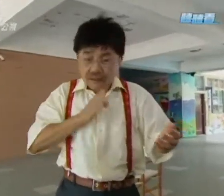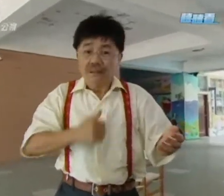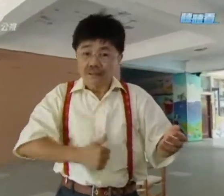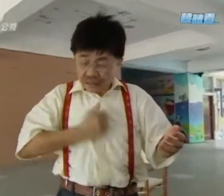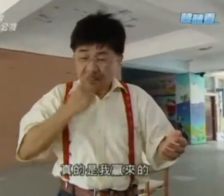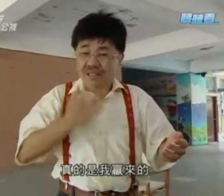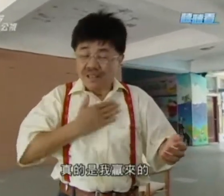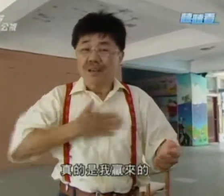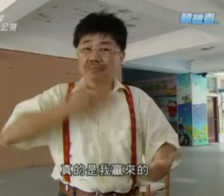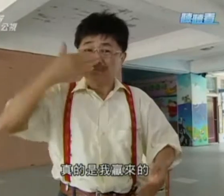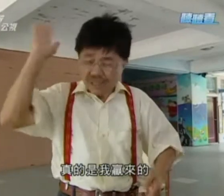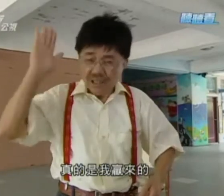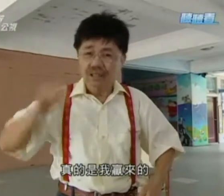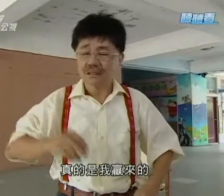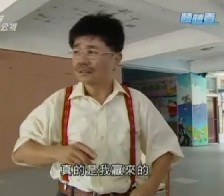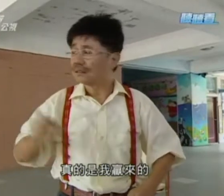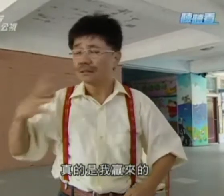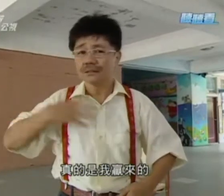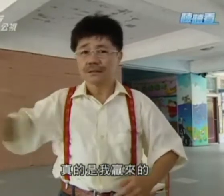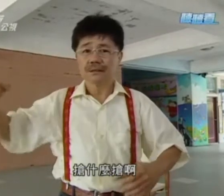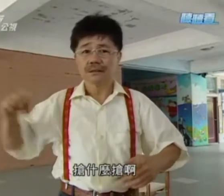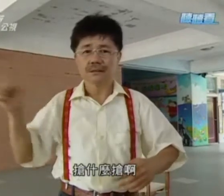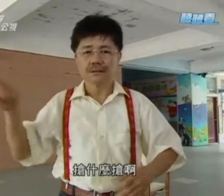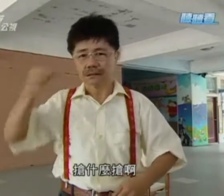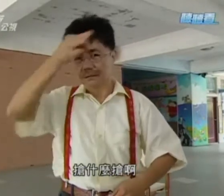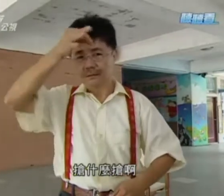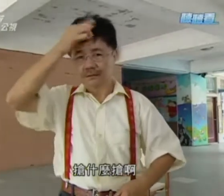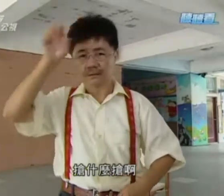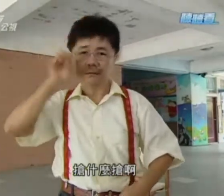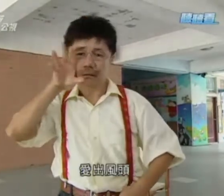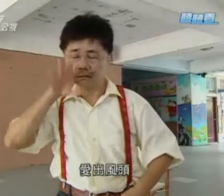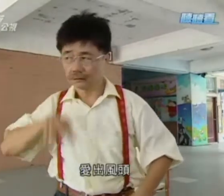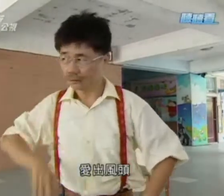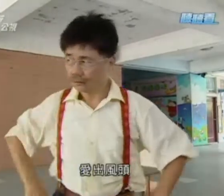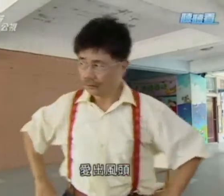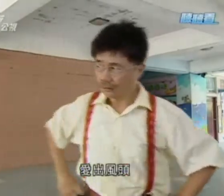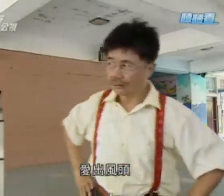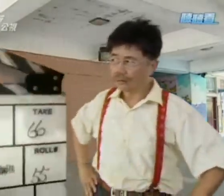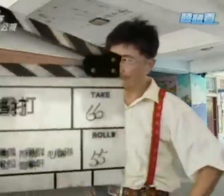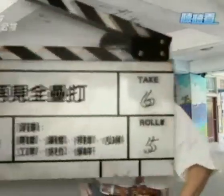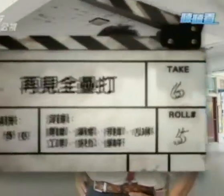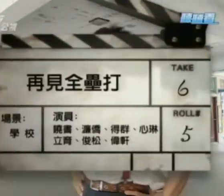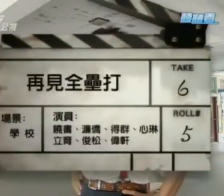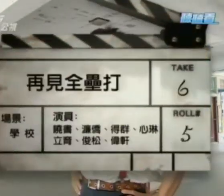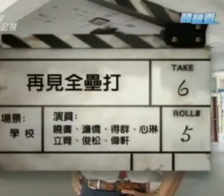是我的， 真的是我赢来的，抢什么抢啊，爱出风头，哼，